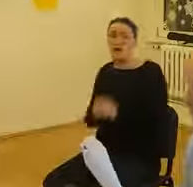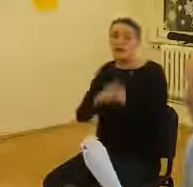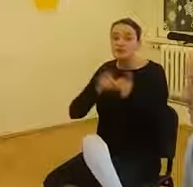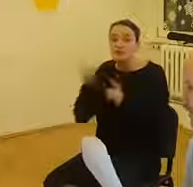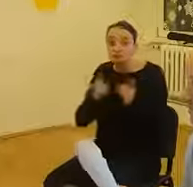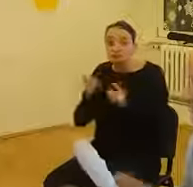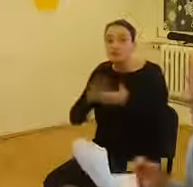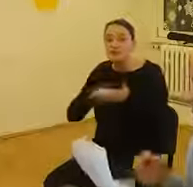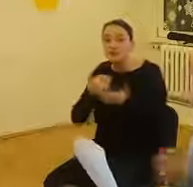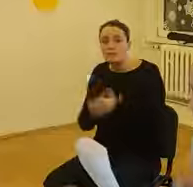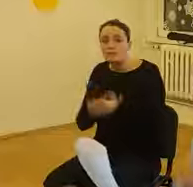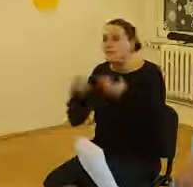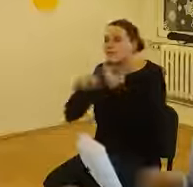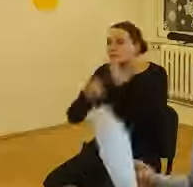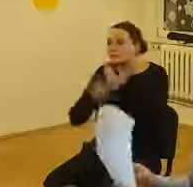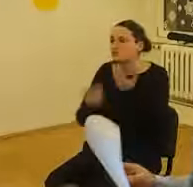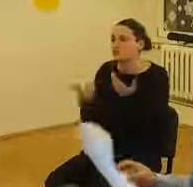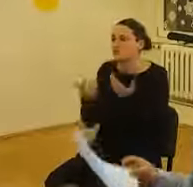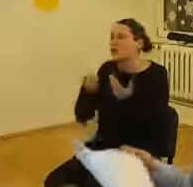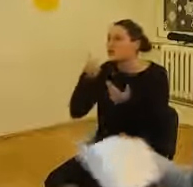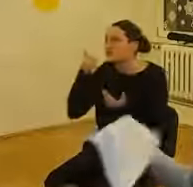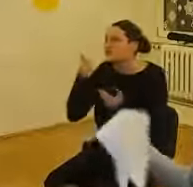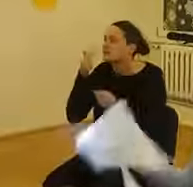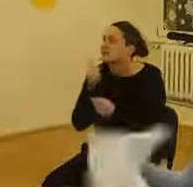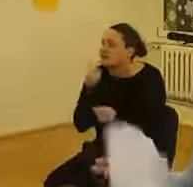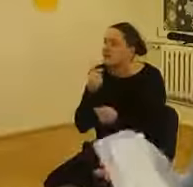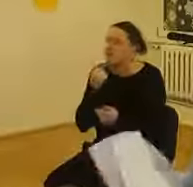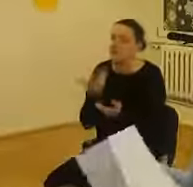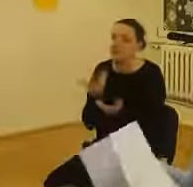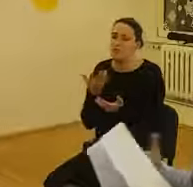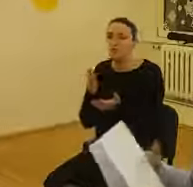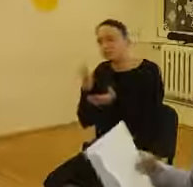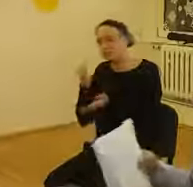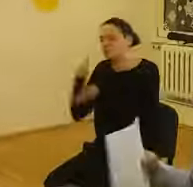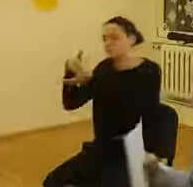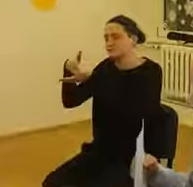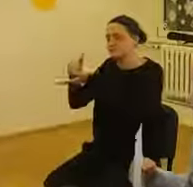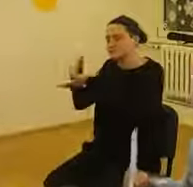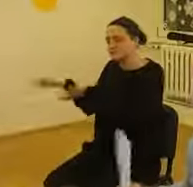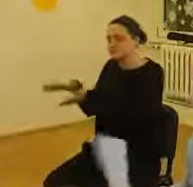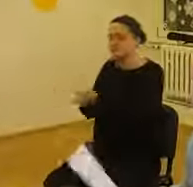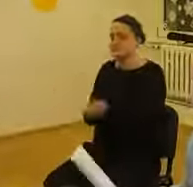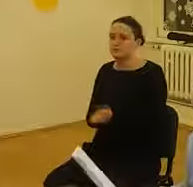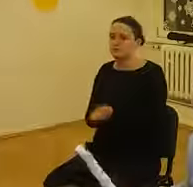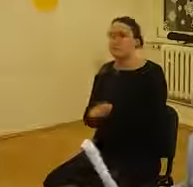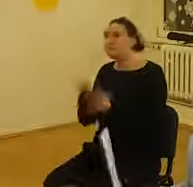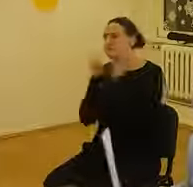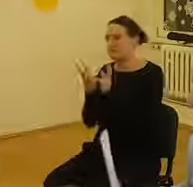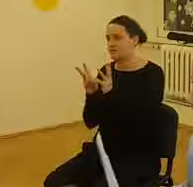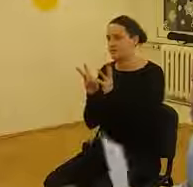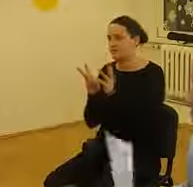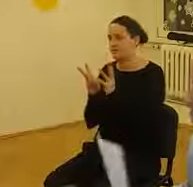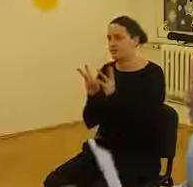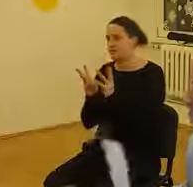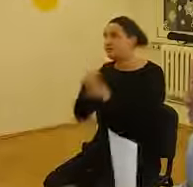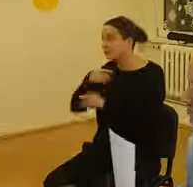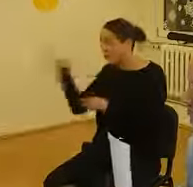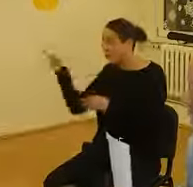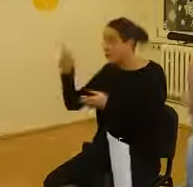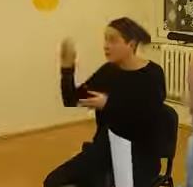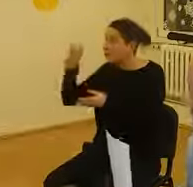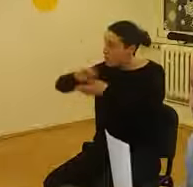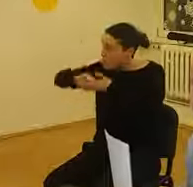za mało. Zdarzało się, nawet u mnie na liście mojej poparcia tak się zdarzyło. Więc to jest bardzo ważne, tak, żeby zbierając podpisy